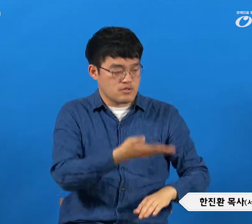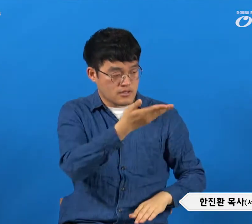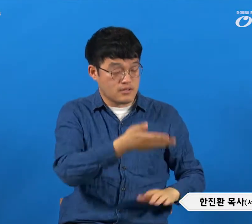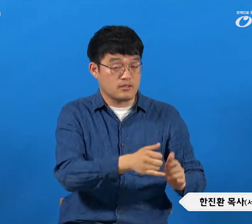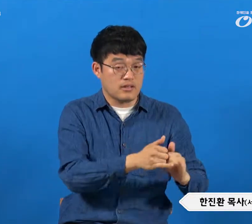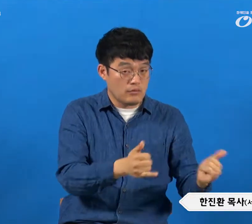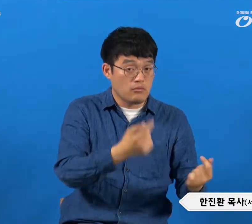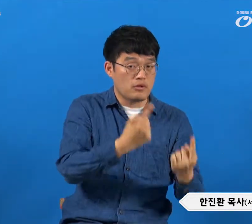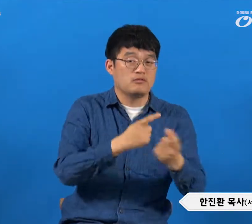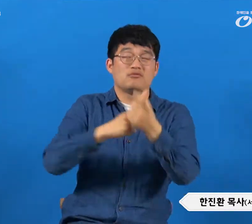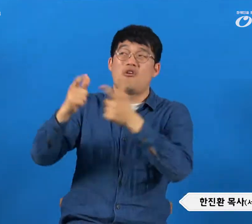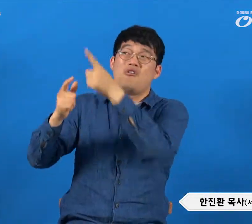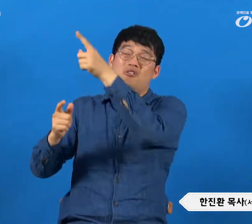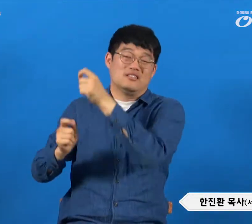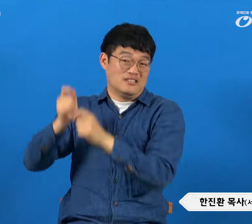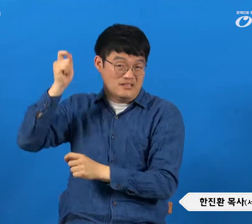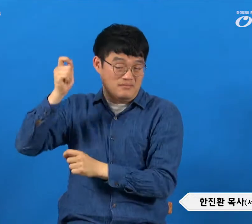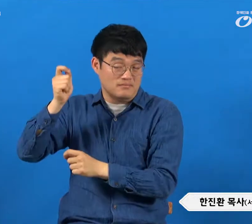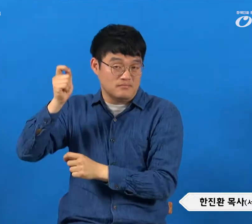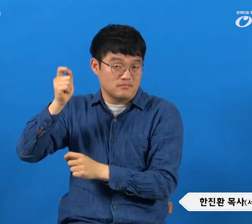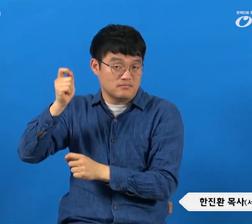많이 어렵게 된 것은 아니다.